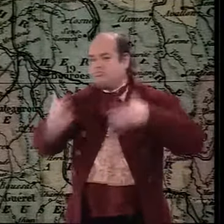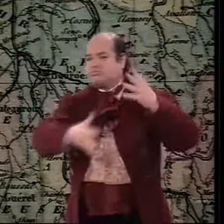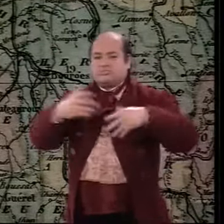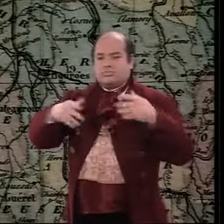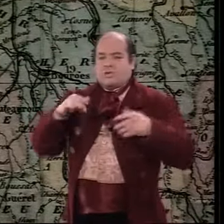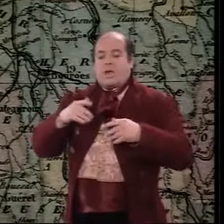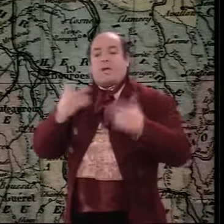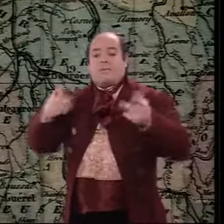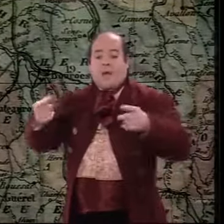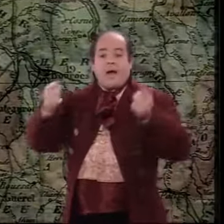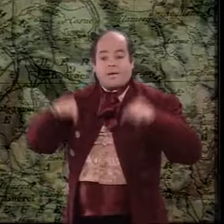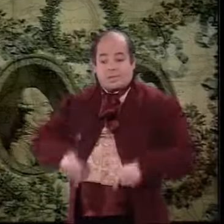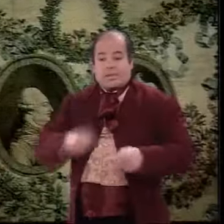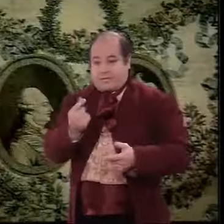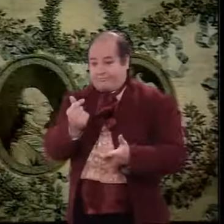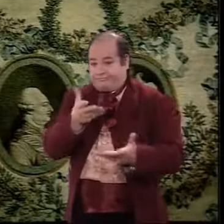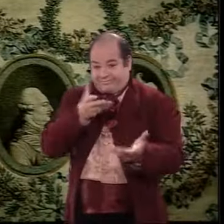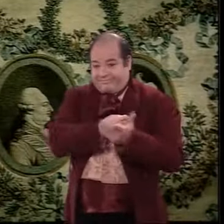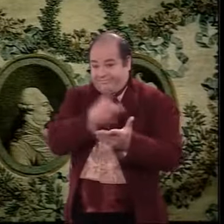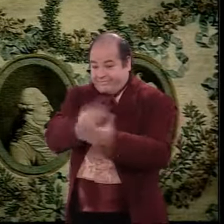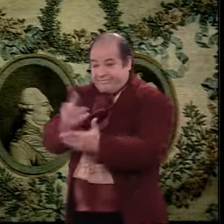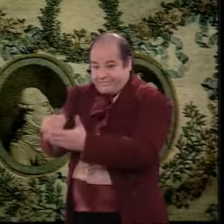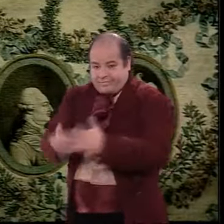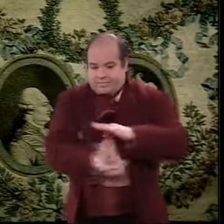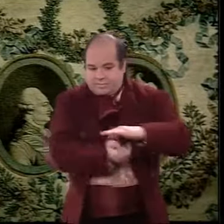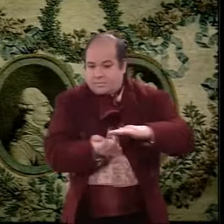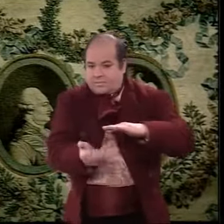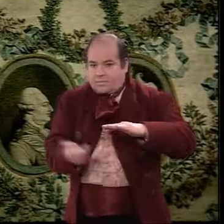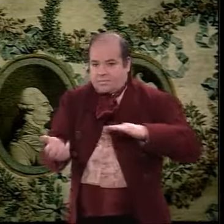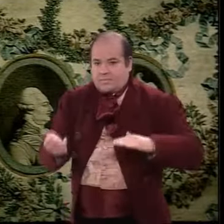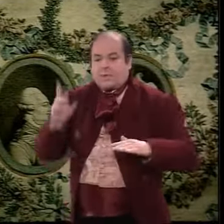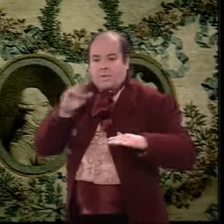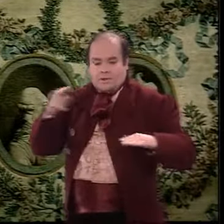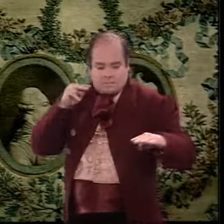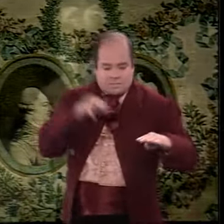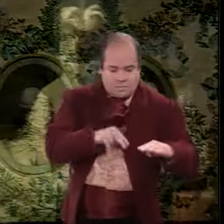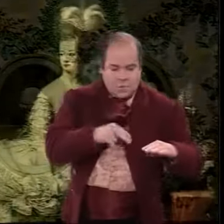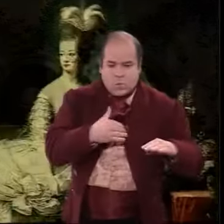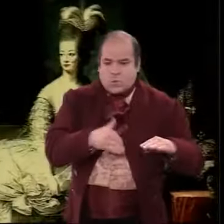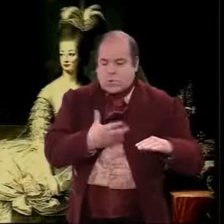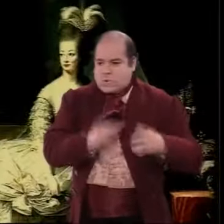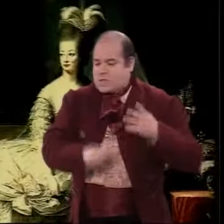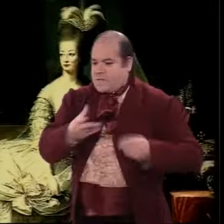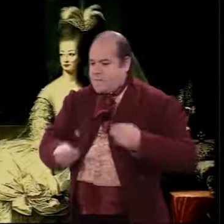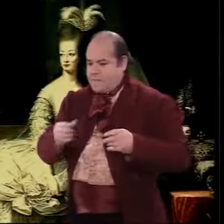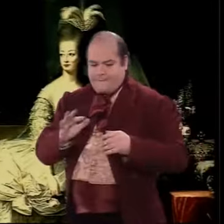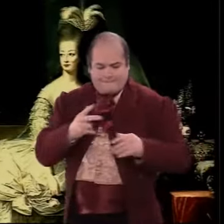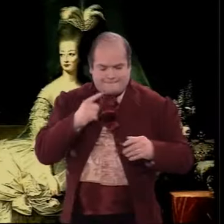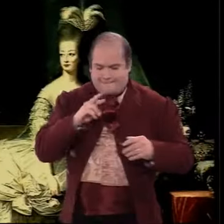Ce manque d'argent dans les caisses de l'État conduit Louis XVI et ses ministres à tenter de voter des impôts nouveaux que